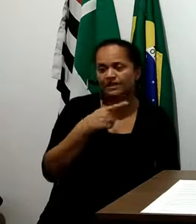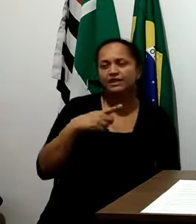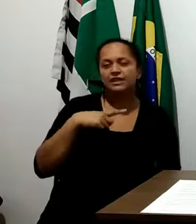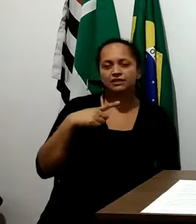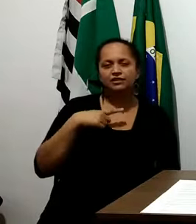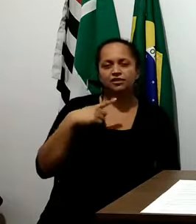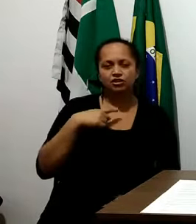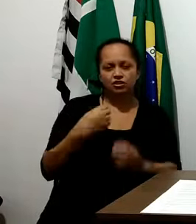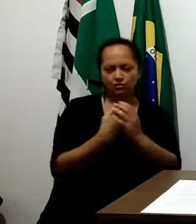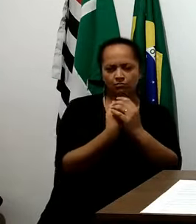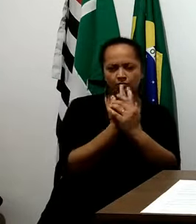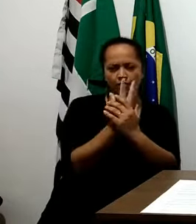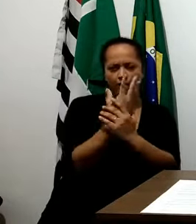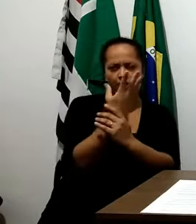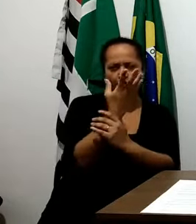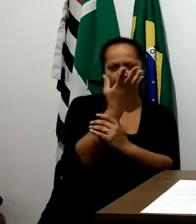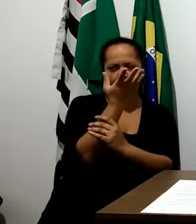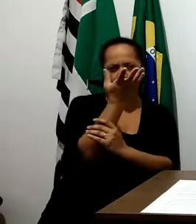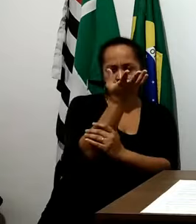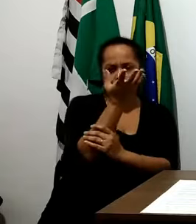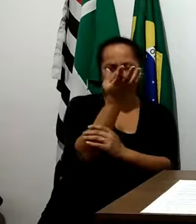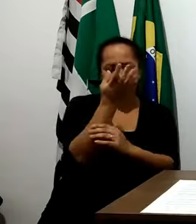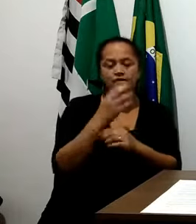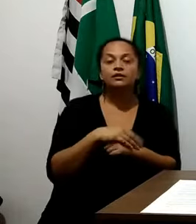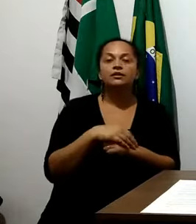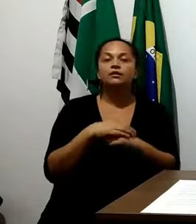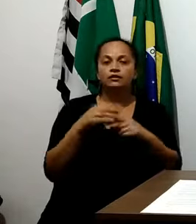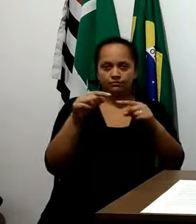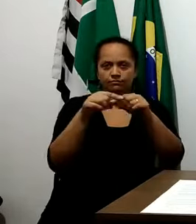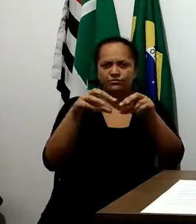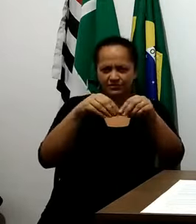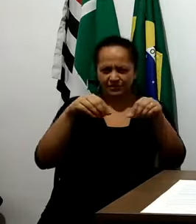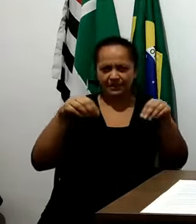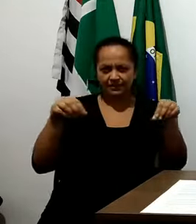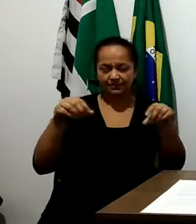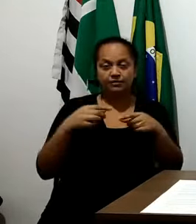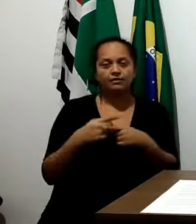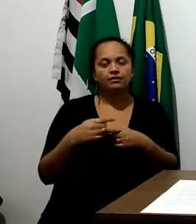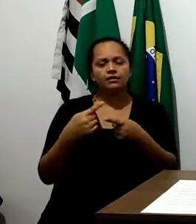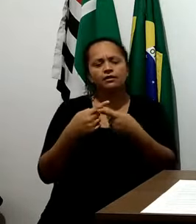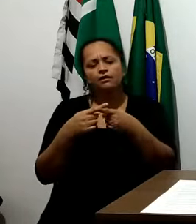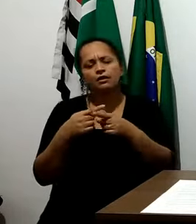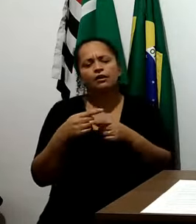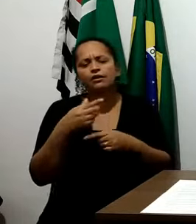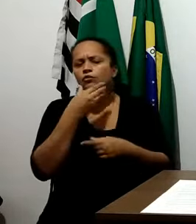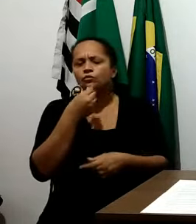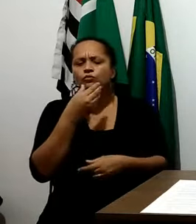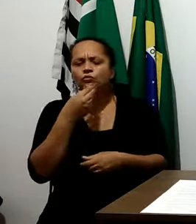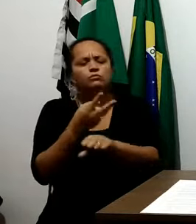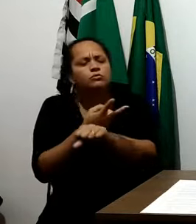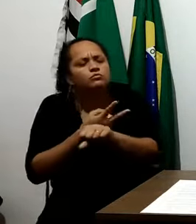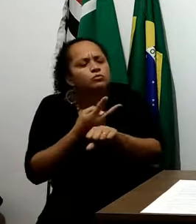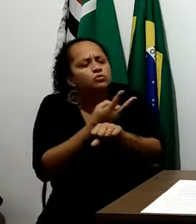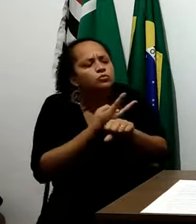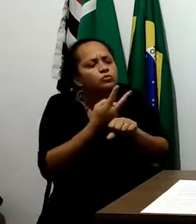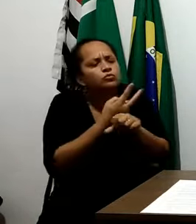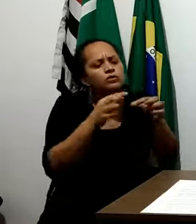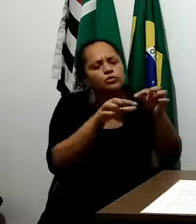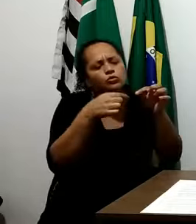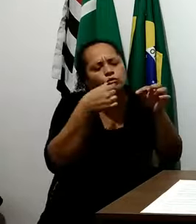e vindo procurar fruto nela, não achou. Pelo que ele disse ao